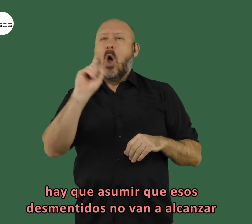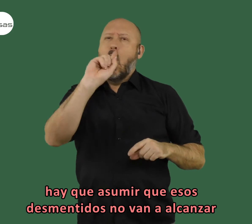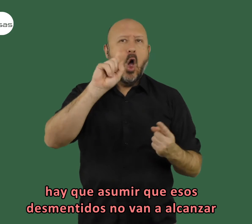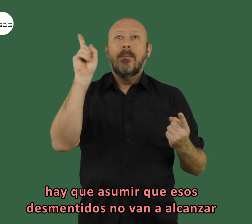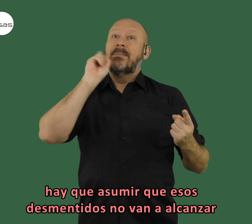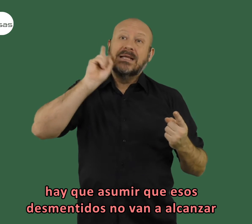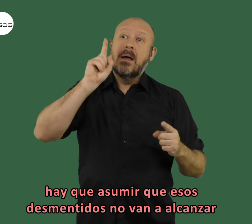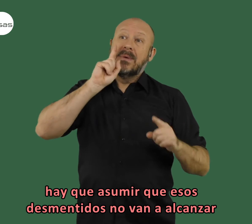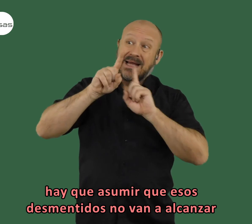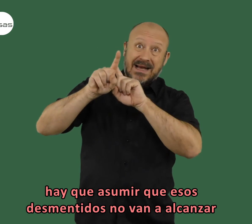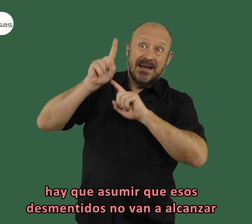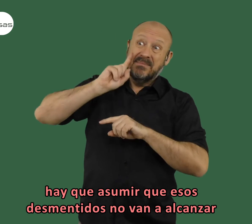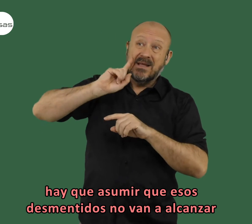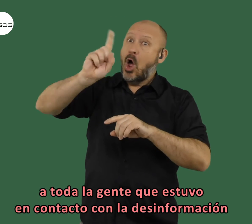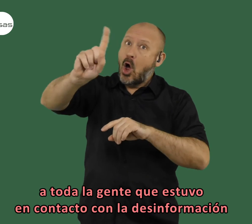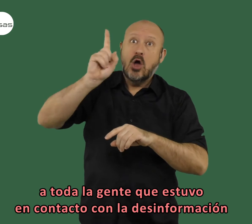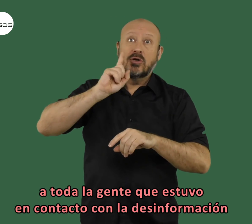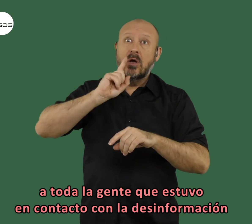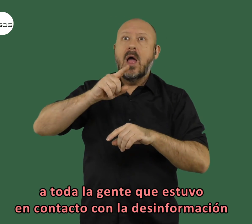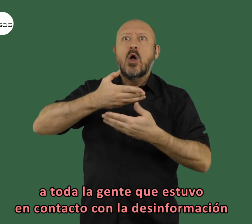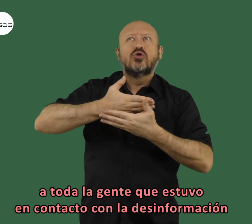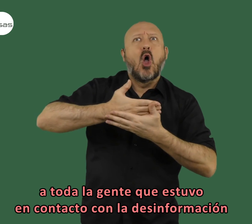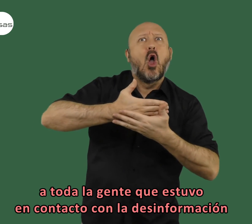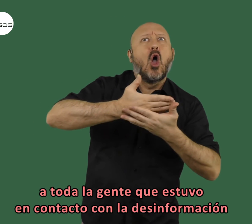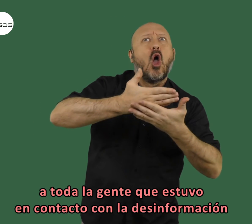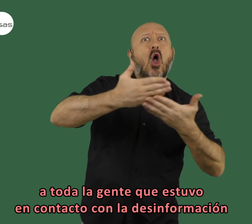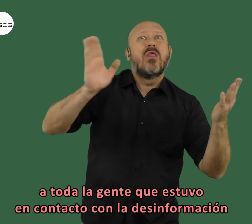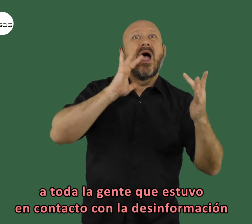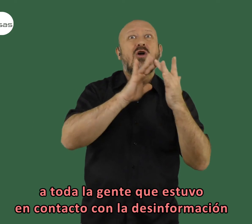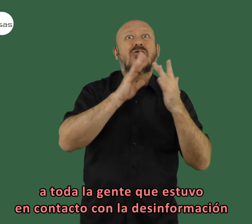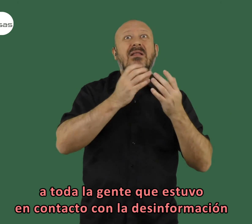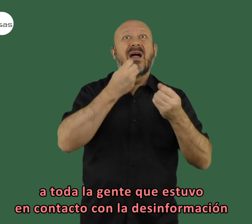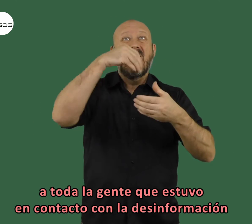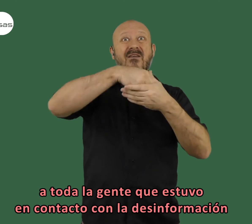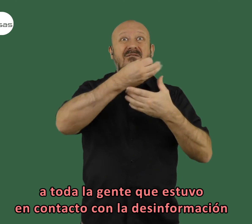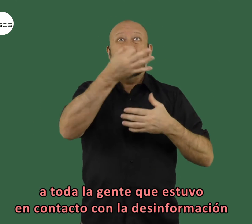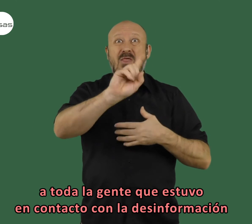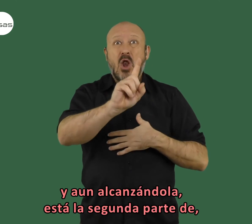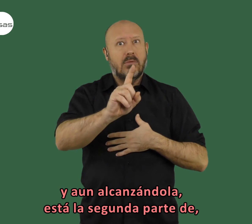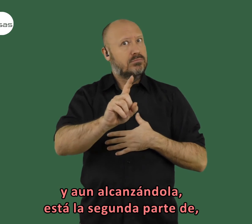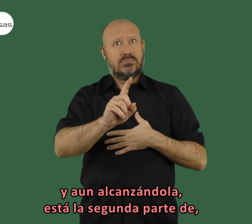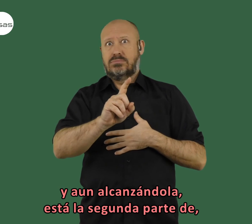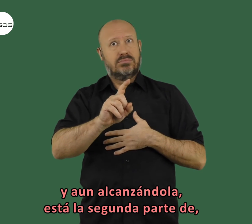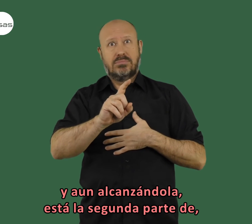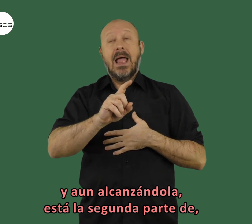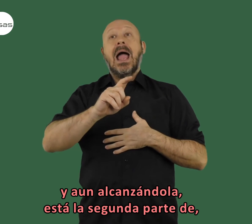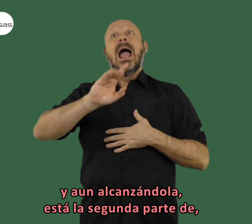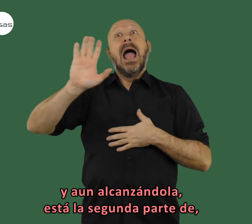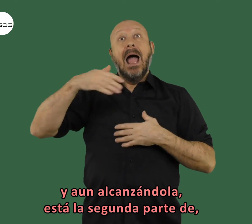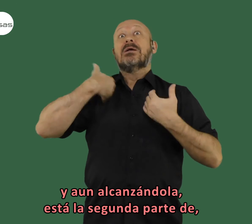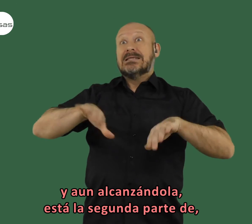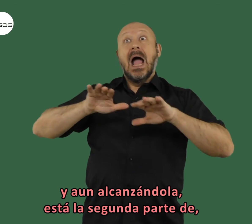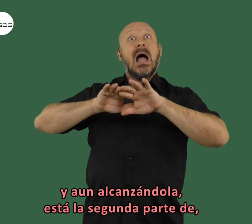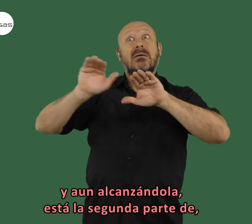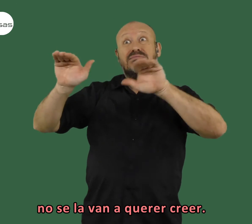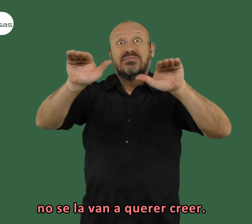esos desmentidos no van a alcanzar a toda la gente que estuvo en contacto con la desinformación, y aún alcanzándola está